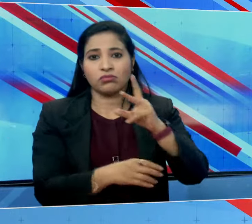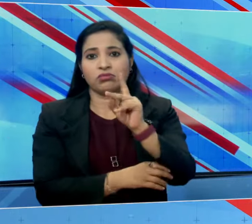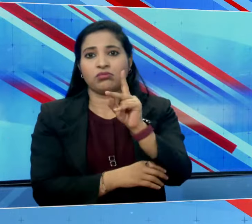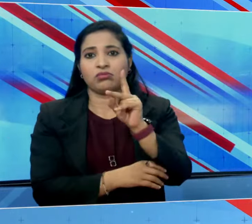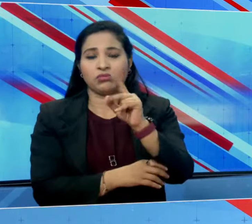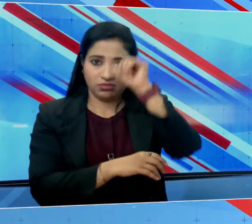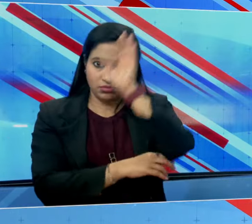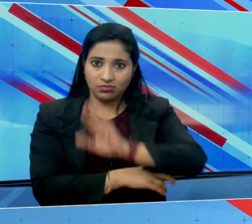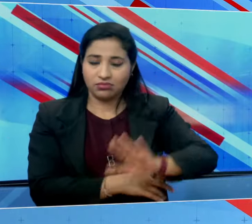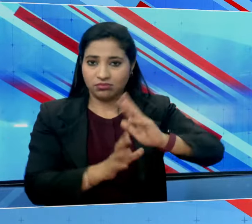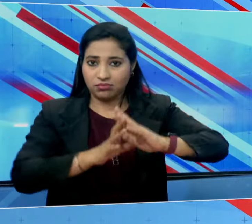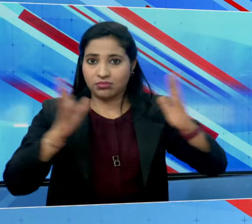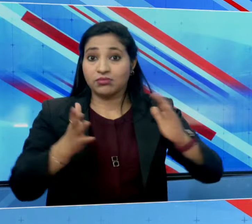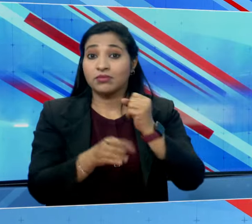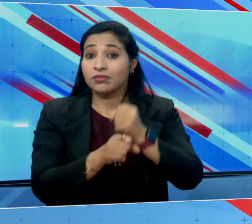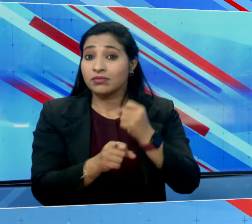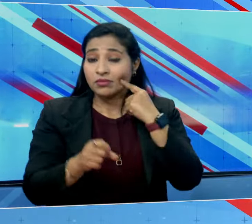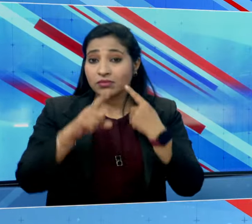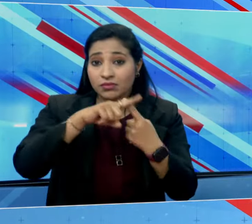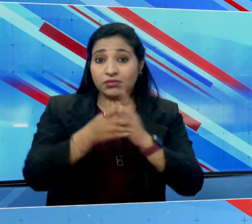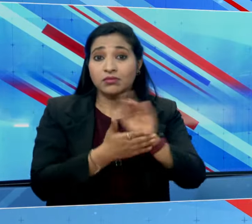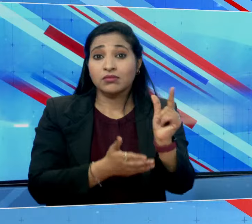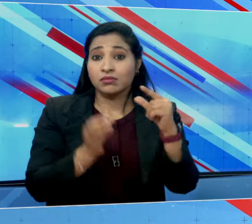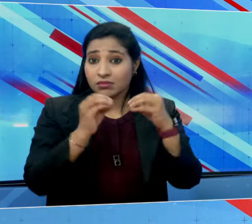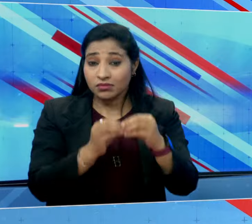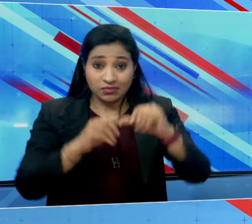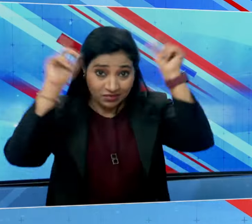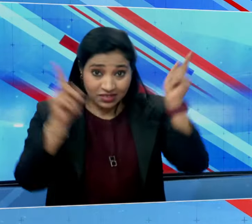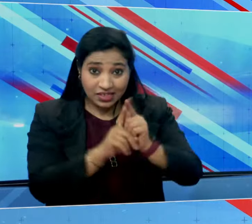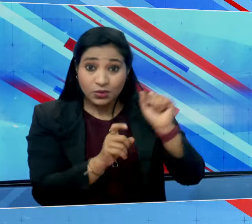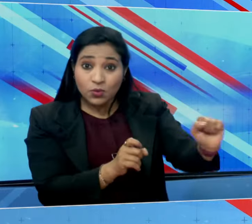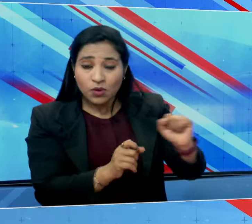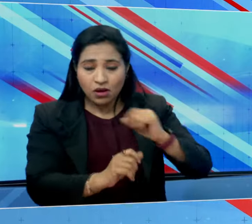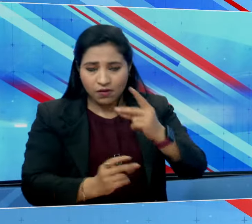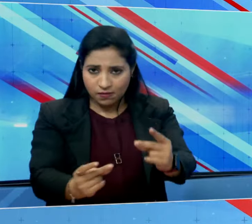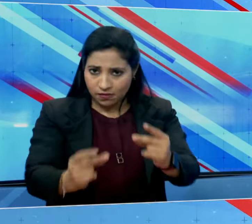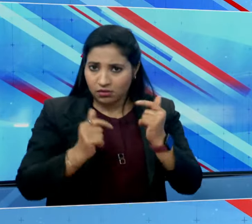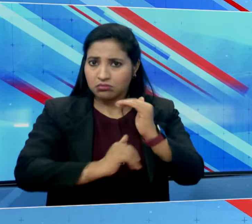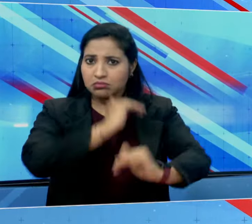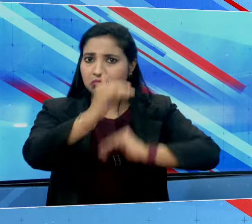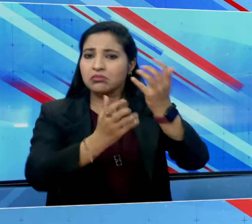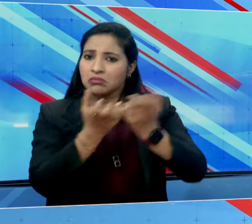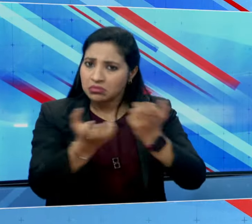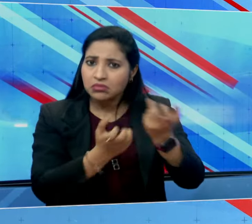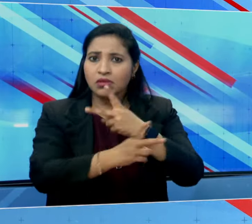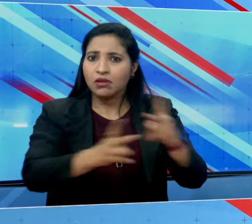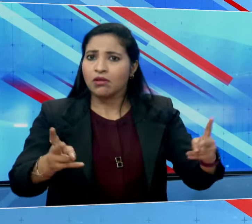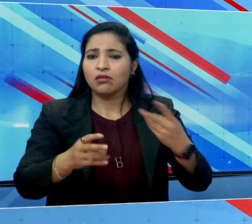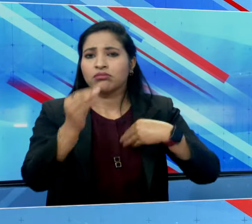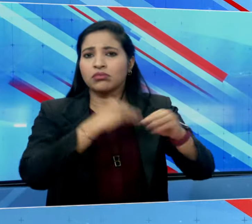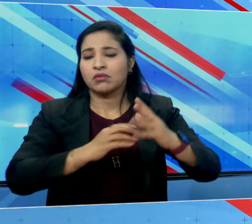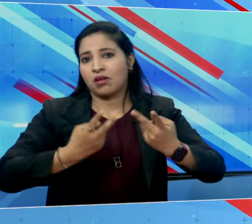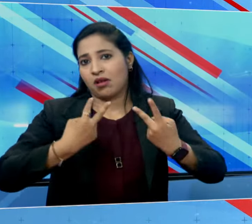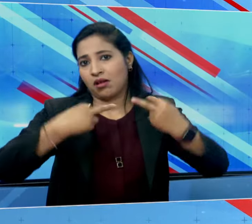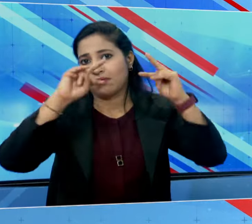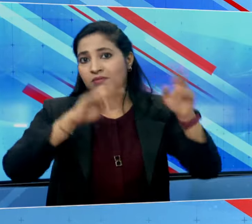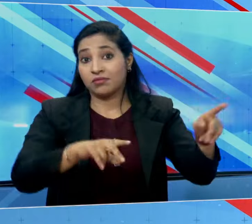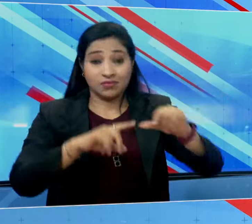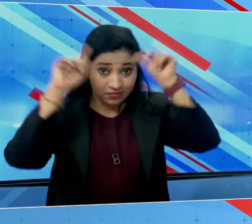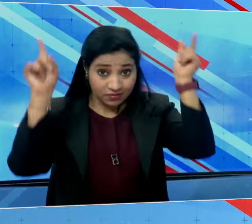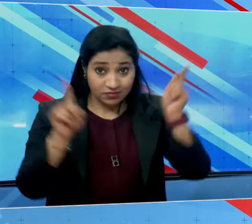है गिट हब पर भारत सबसे तेजी से बढ़ने वाला बाजार है